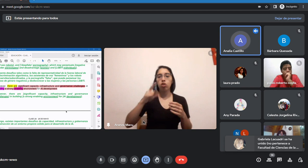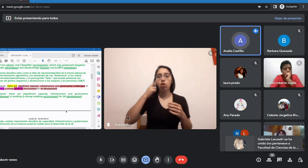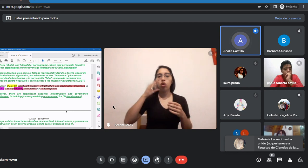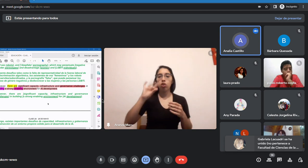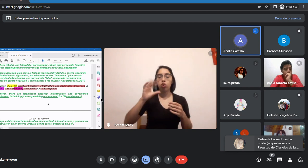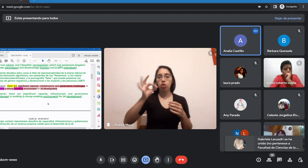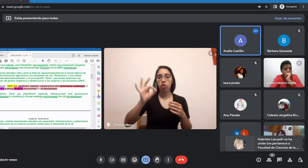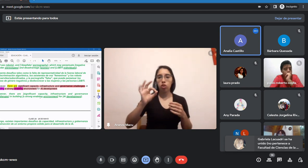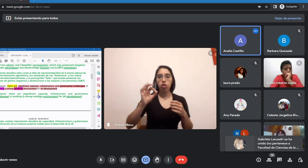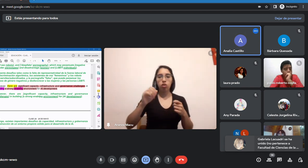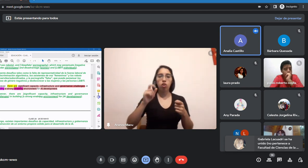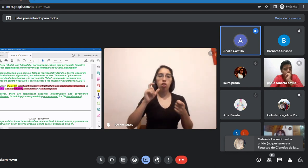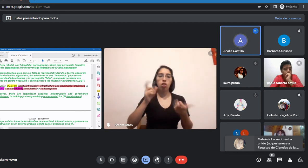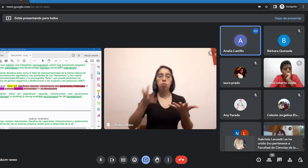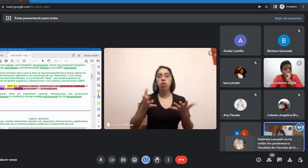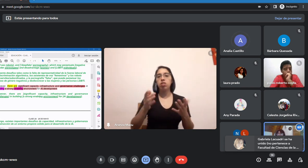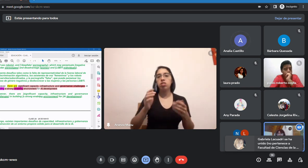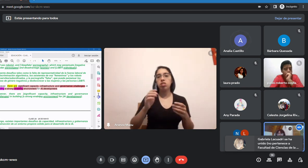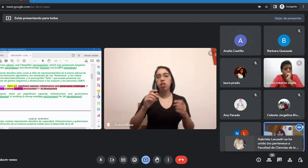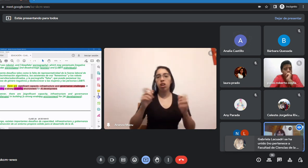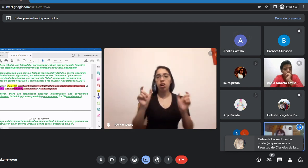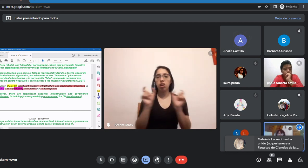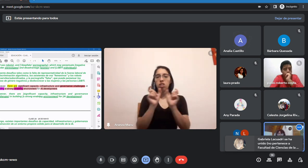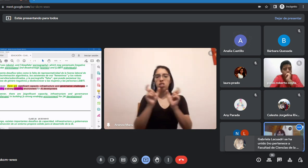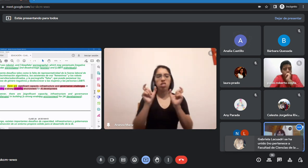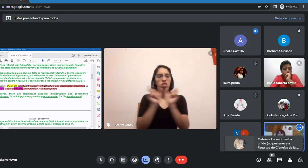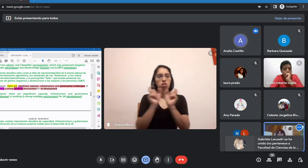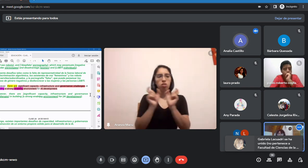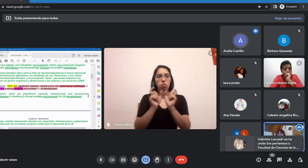Habilitado, puse yo. Habilitante sería.